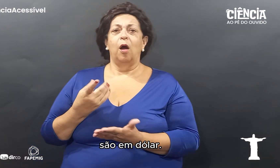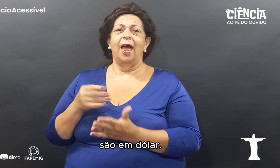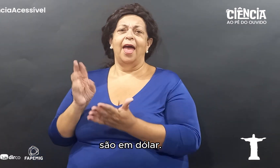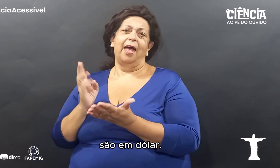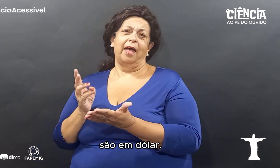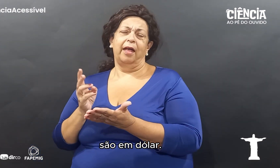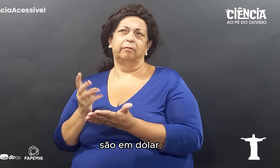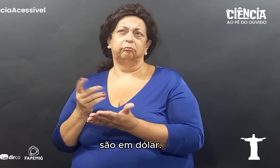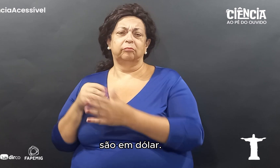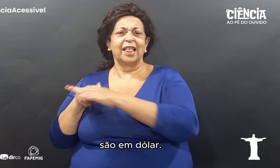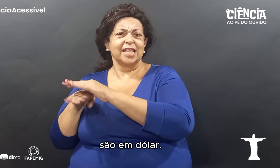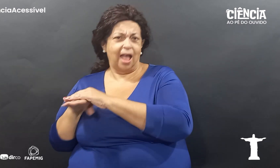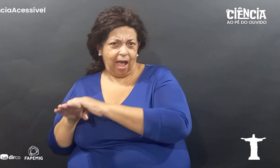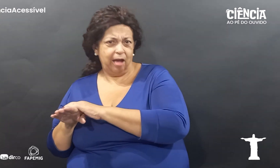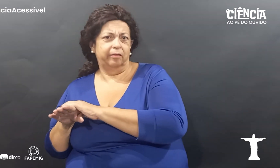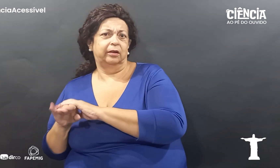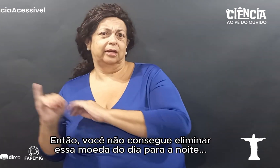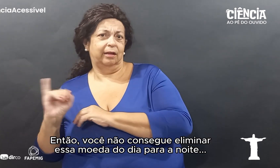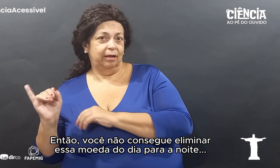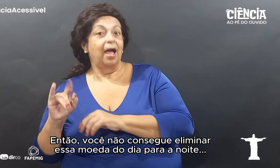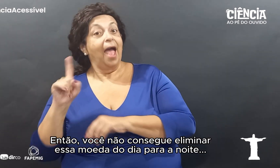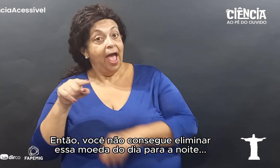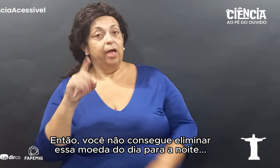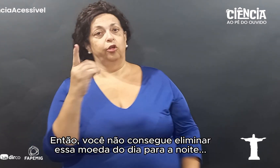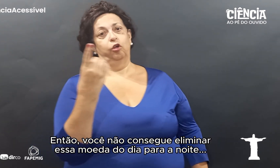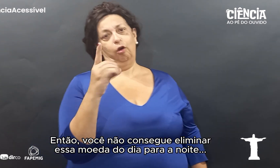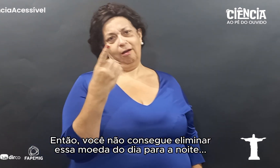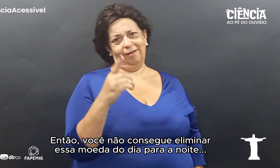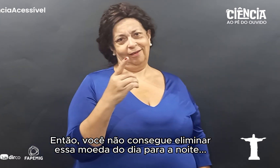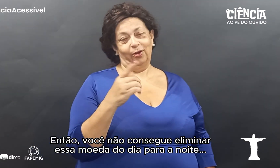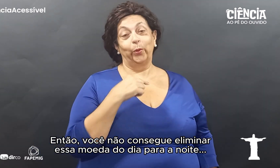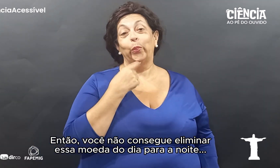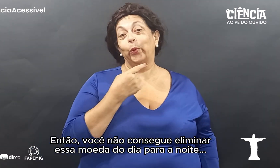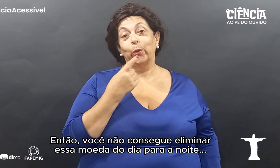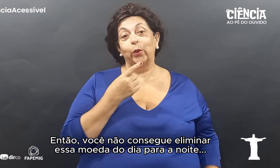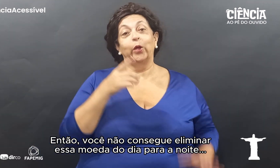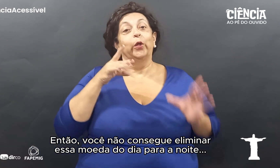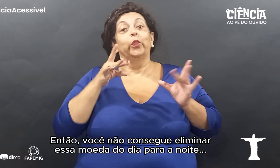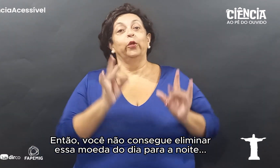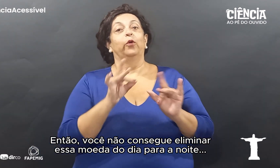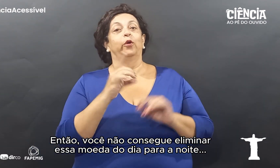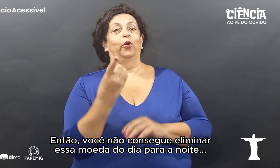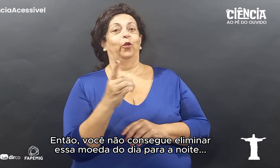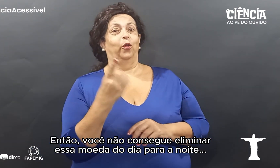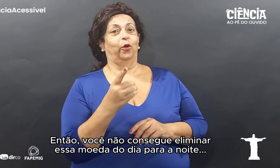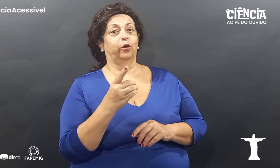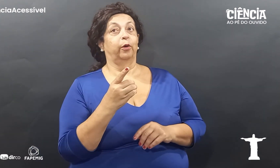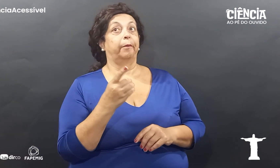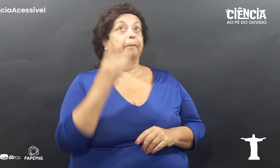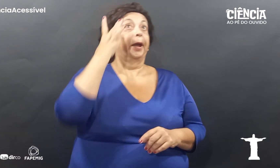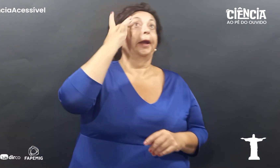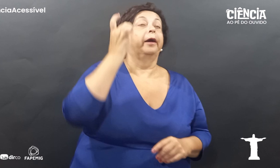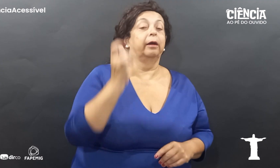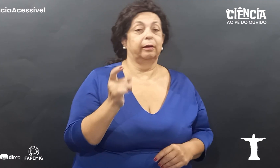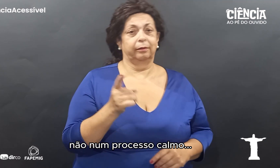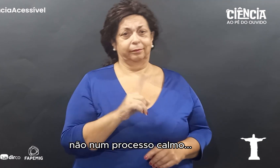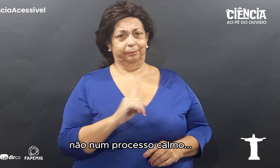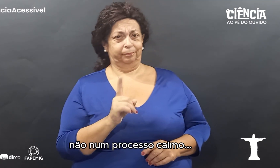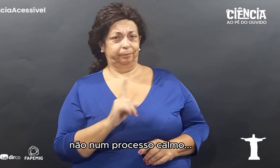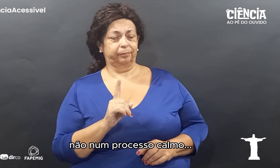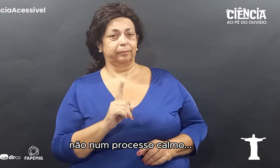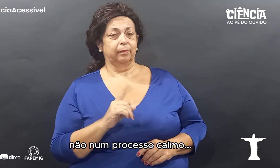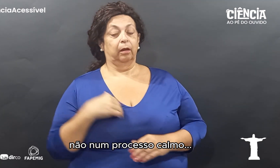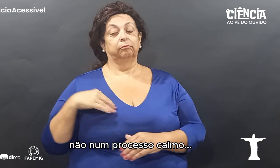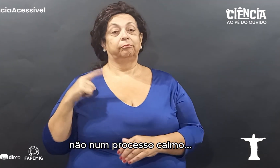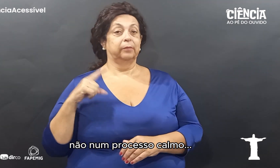internacionais, elas são em dólar. Então, você não consegue eliminar essa moeda do dia para a noite. Não